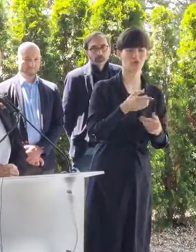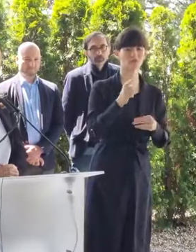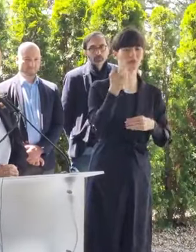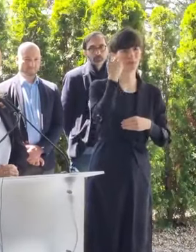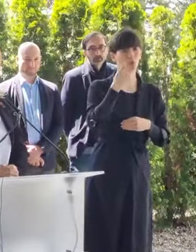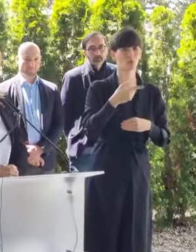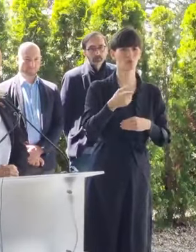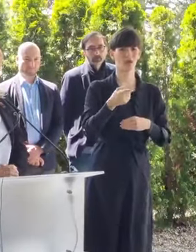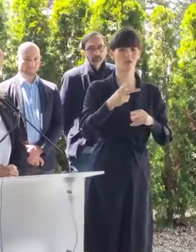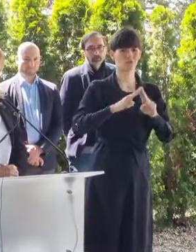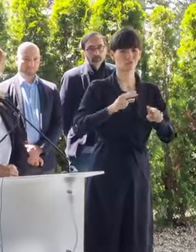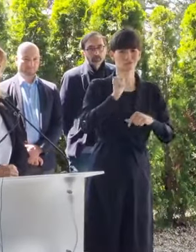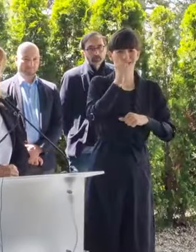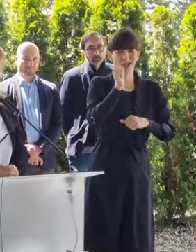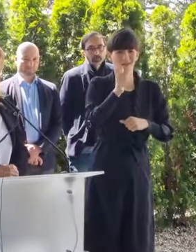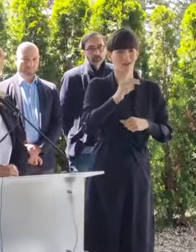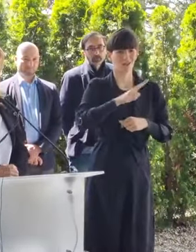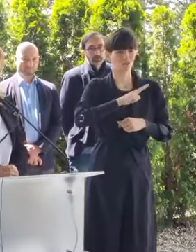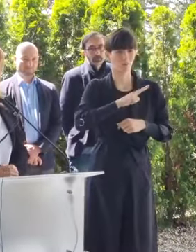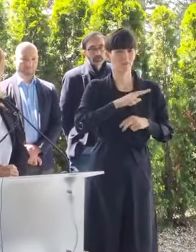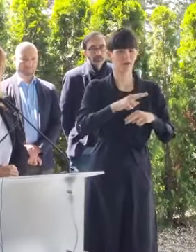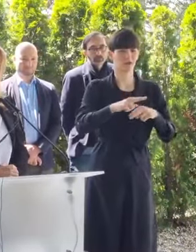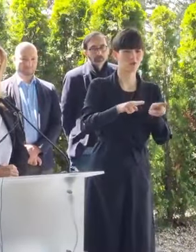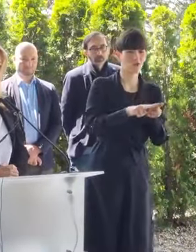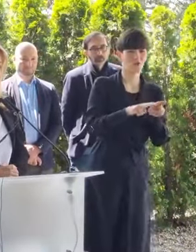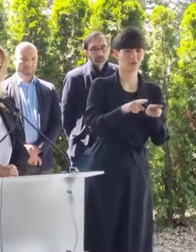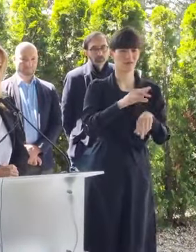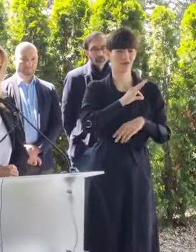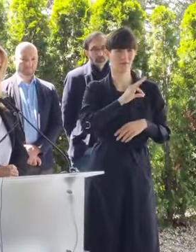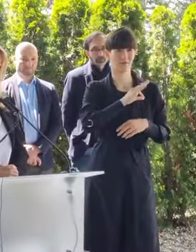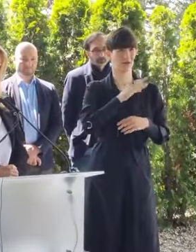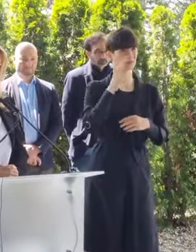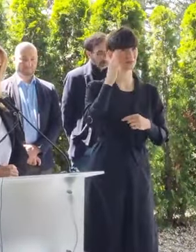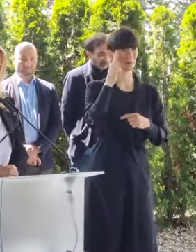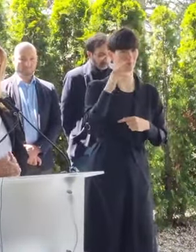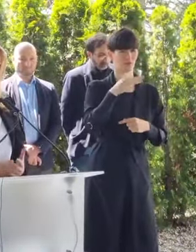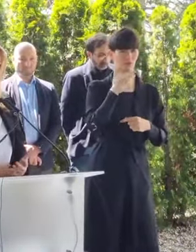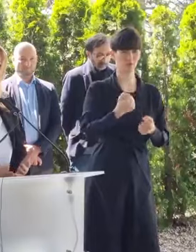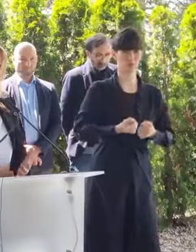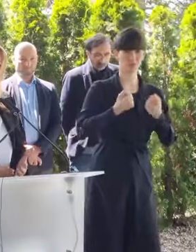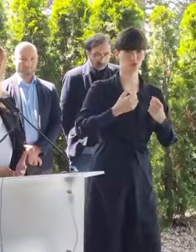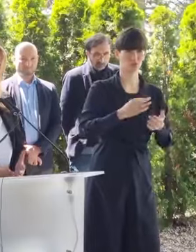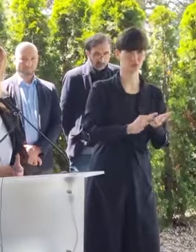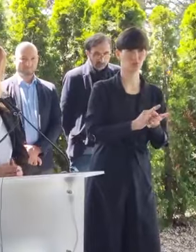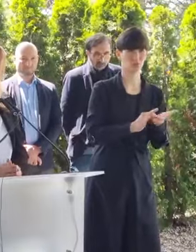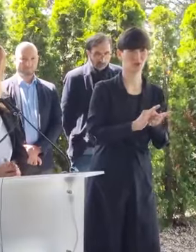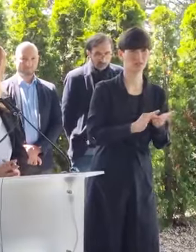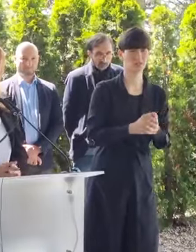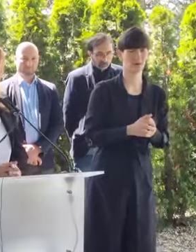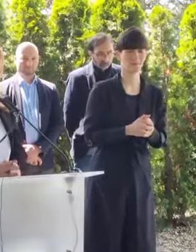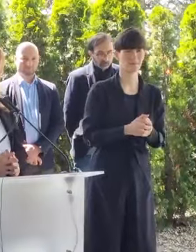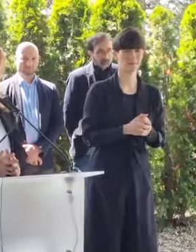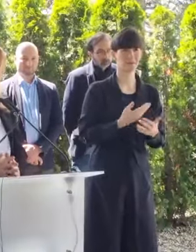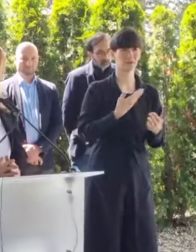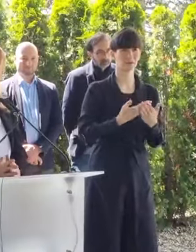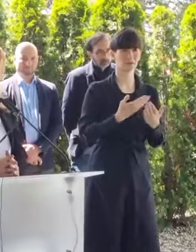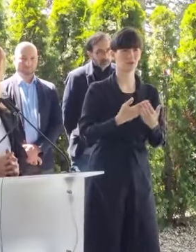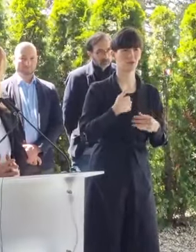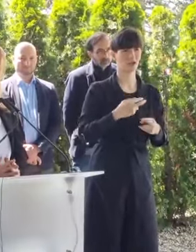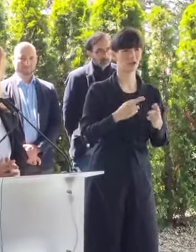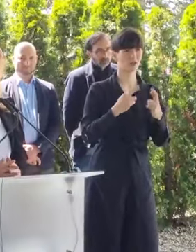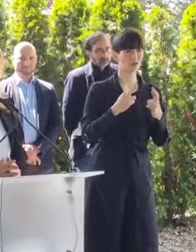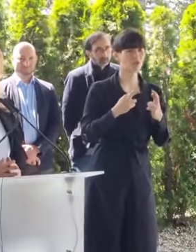koniec. Takže v tomto smere aj preto ja sa spolieham a verím, že veľkorysosť,